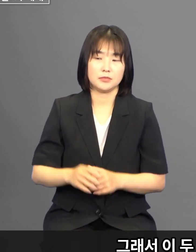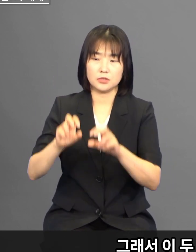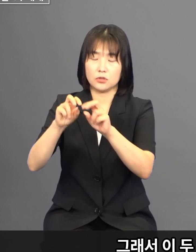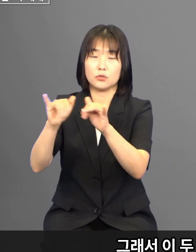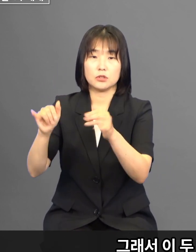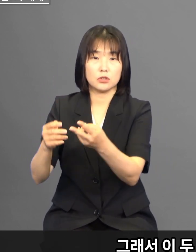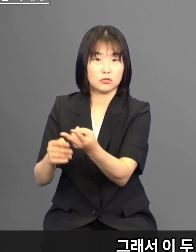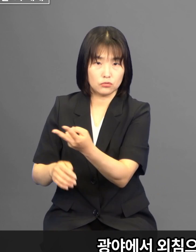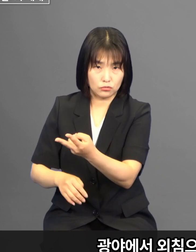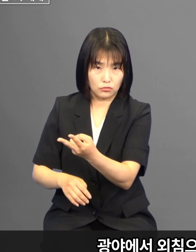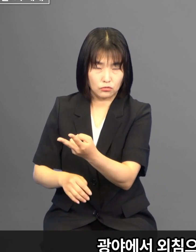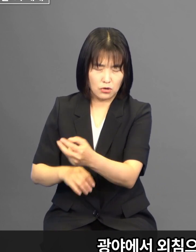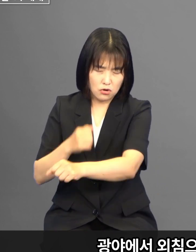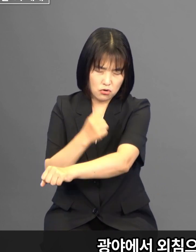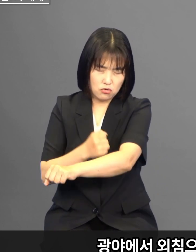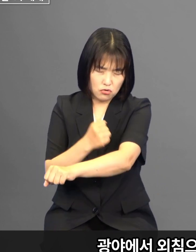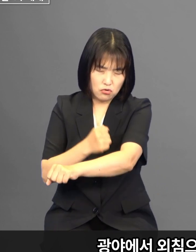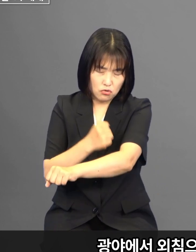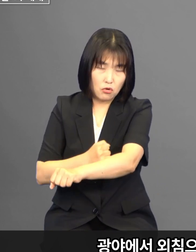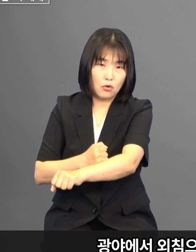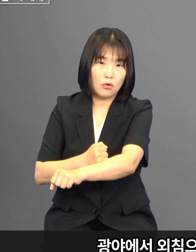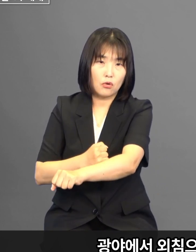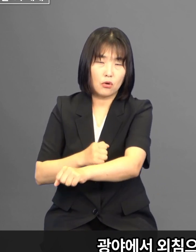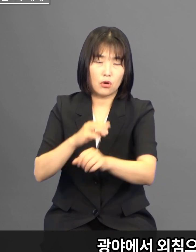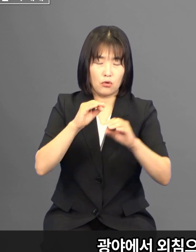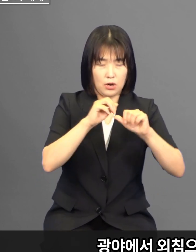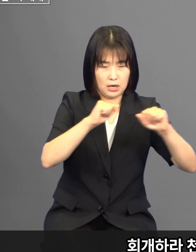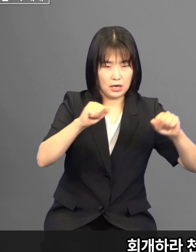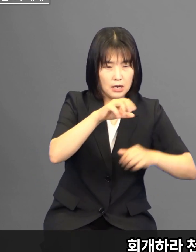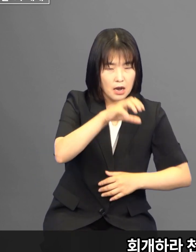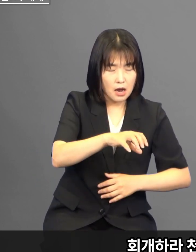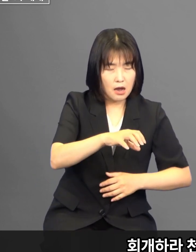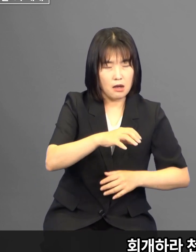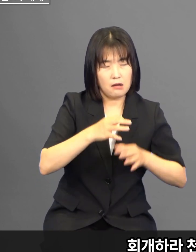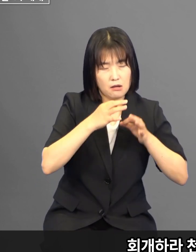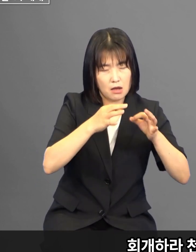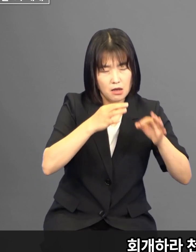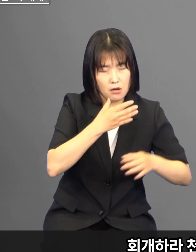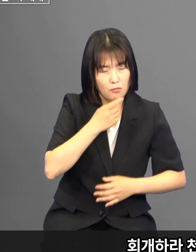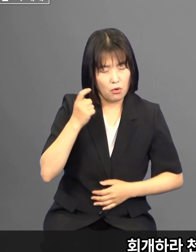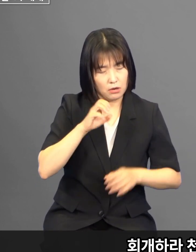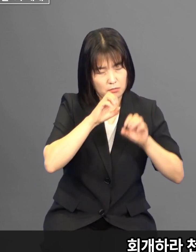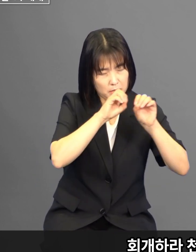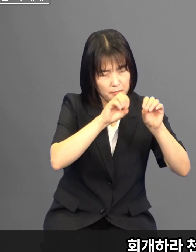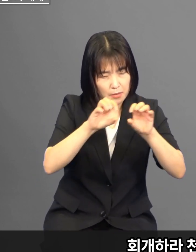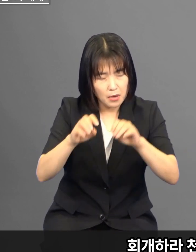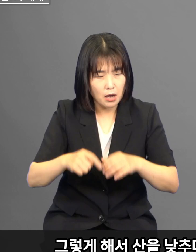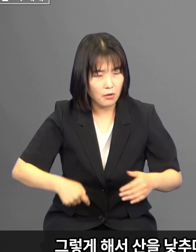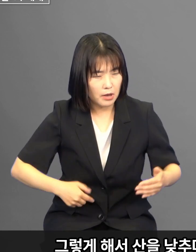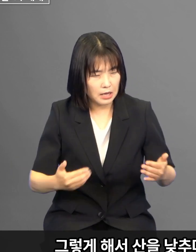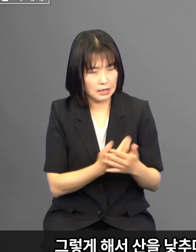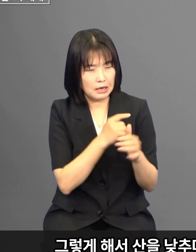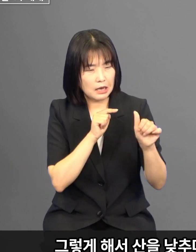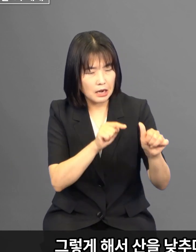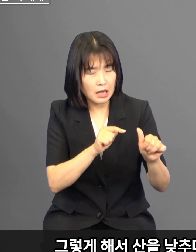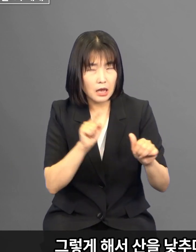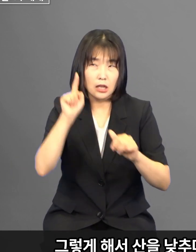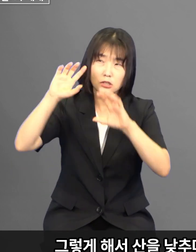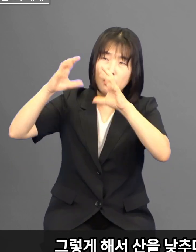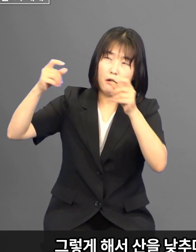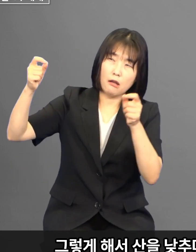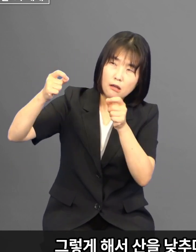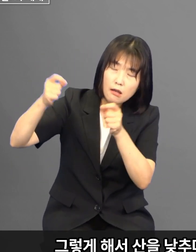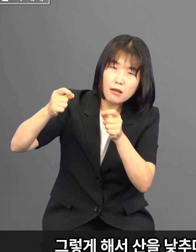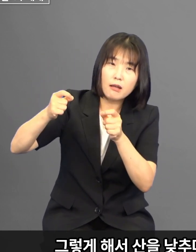그렇게 수고함으로 광야에서 외침으로 복음을 전했다는 거야. 회개하라, 천국이 가까이 왔느니라. 그렇게 해서 산을